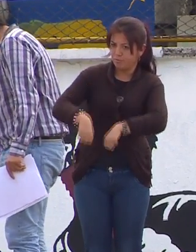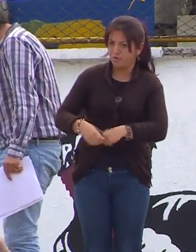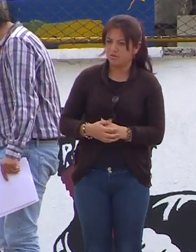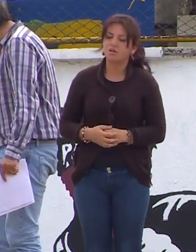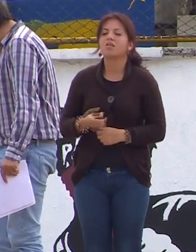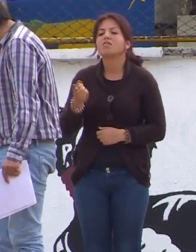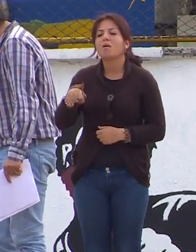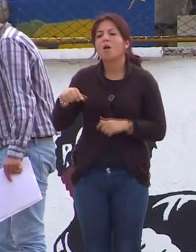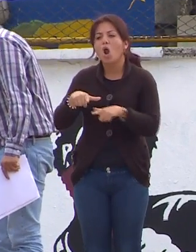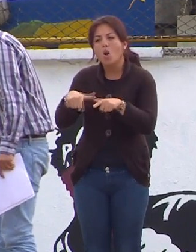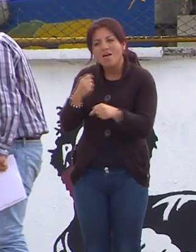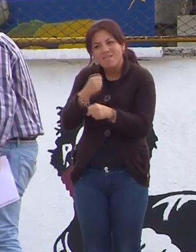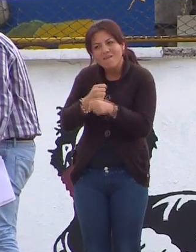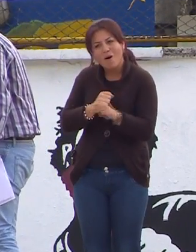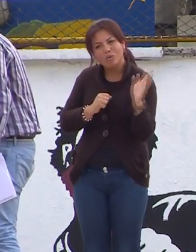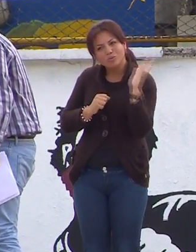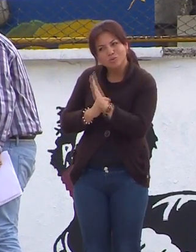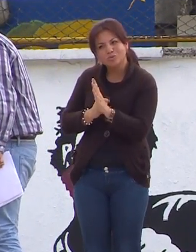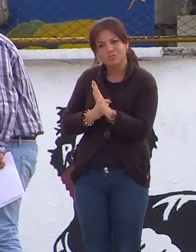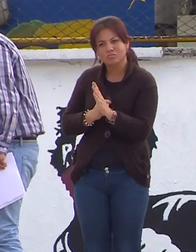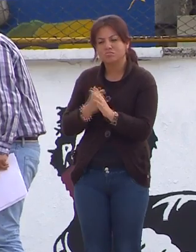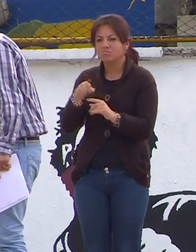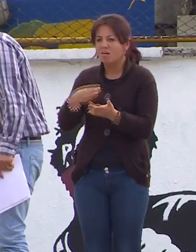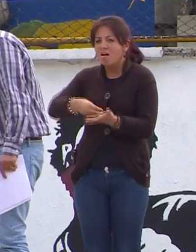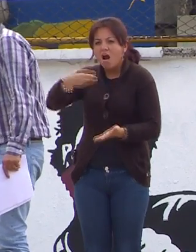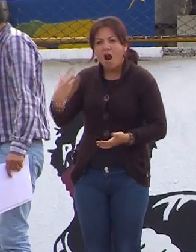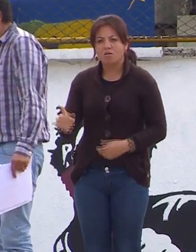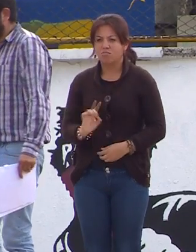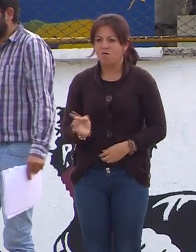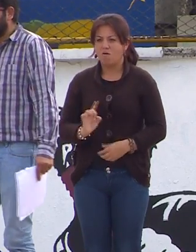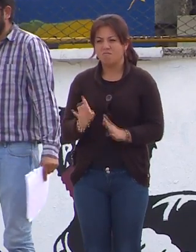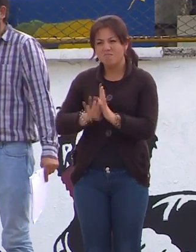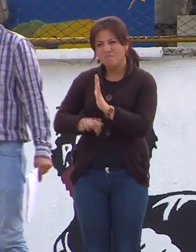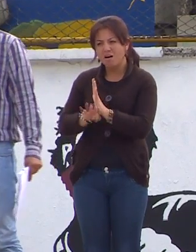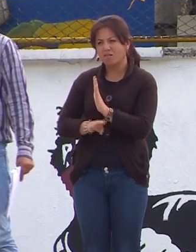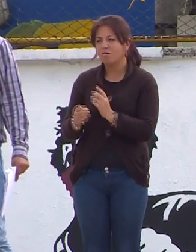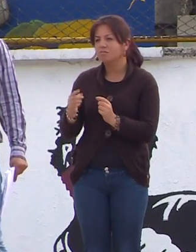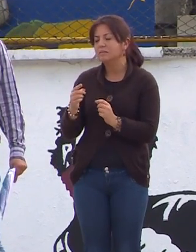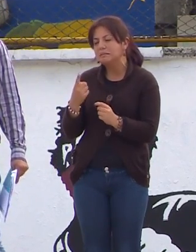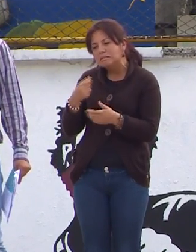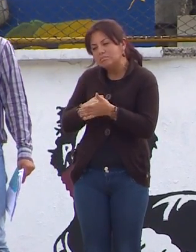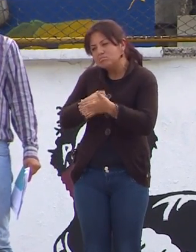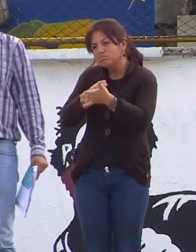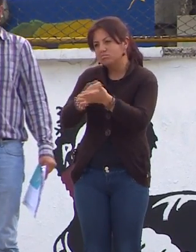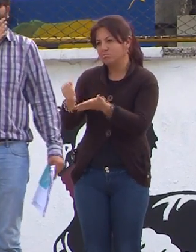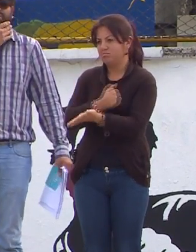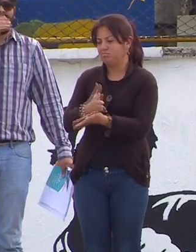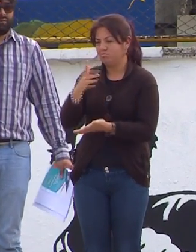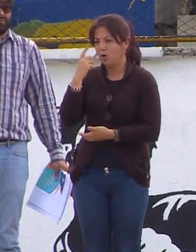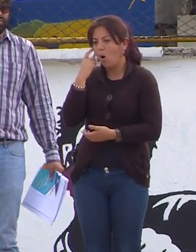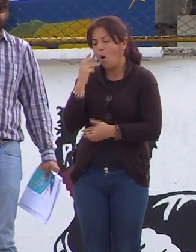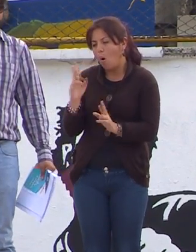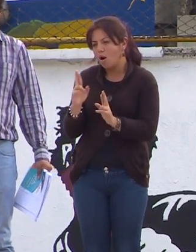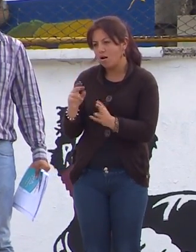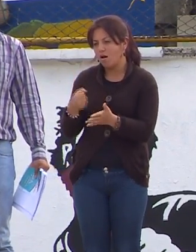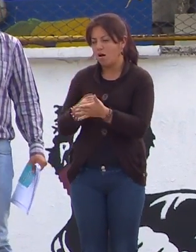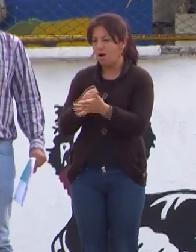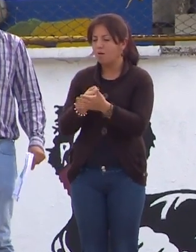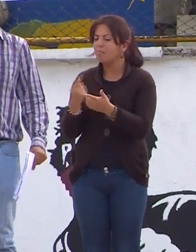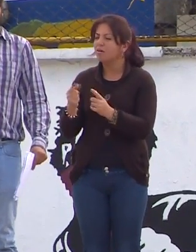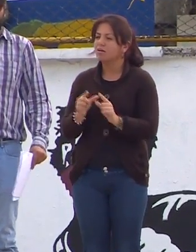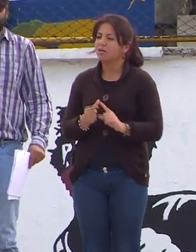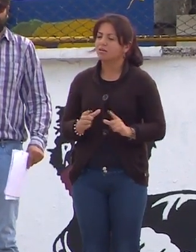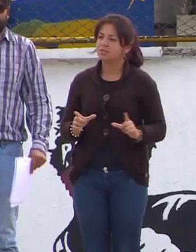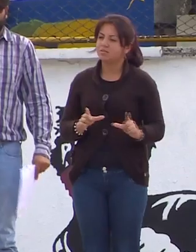de trabajo, sin mayor costo y buscando la gratuidad, la especialización en